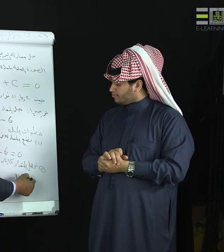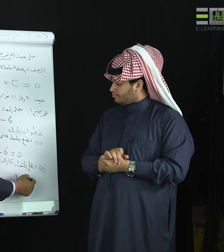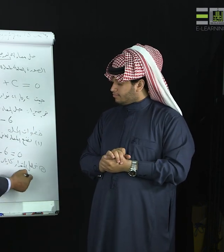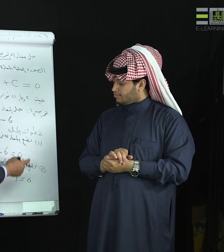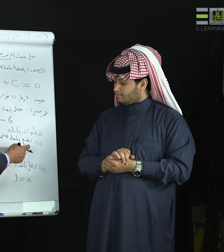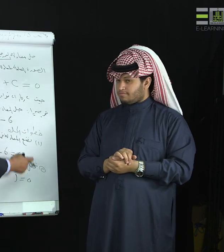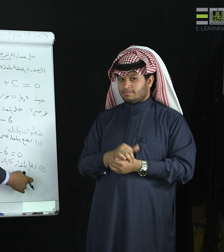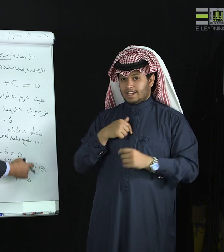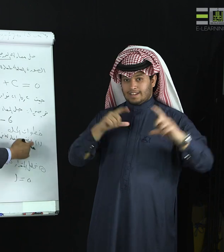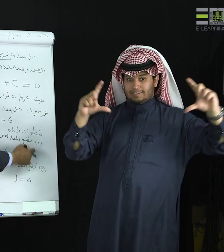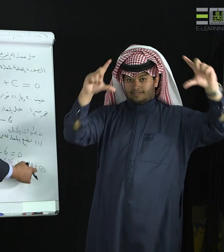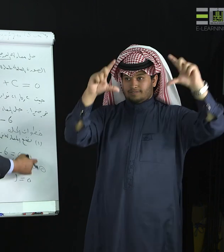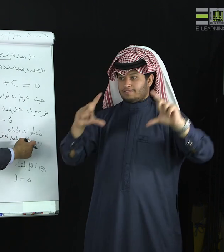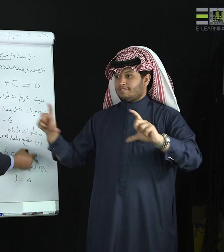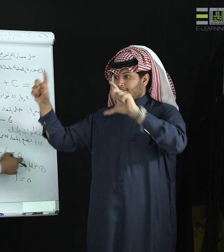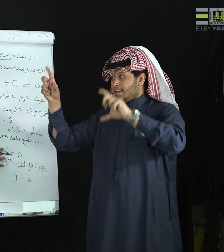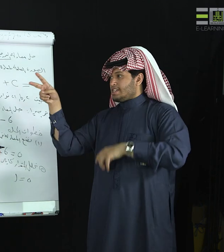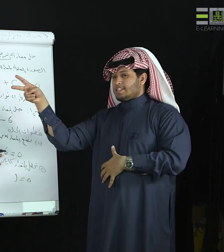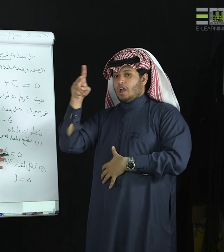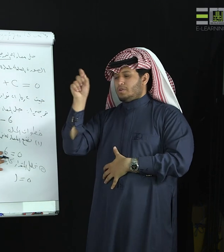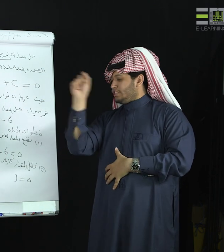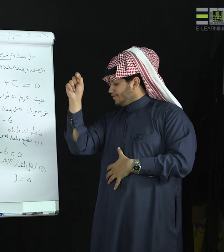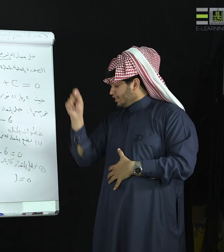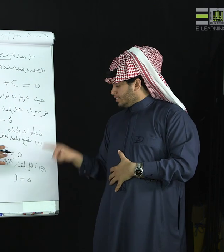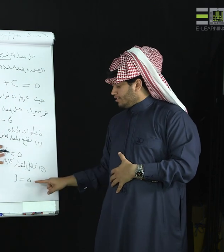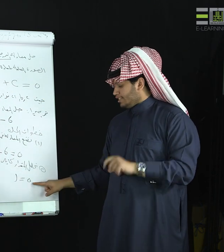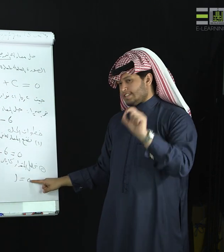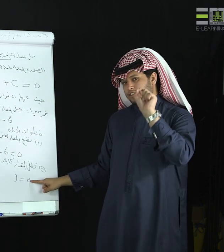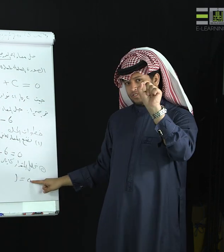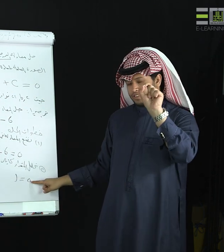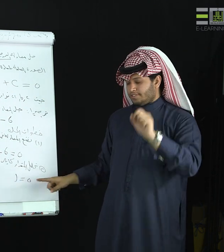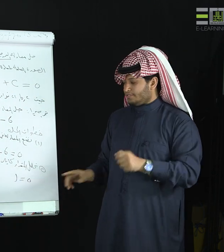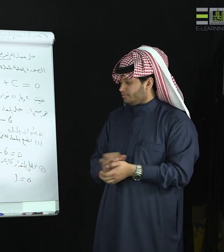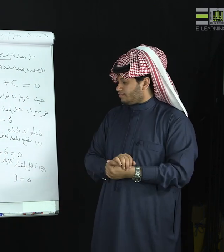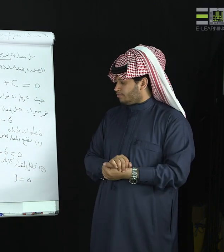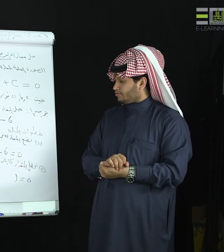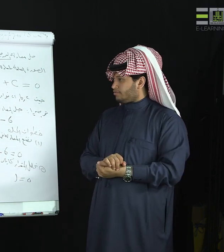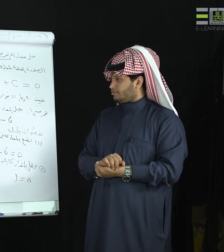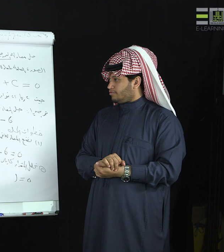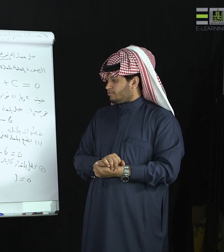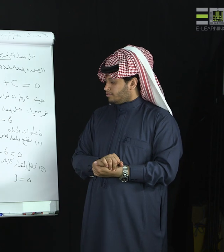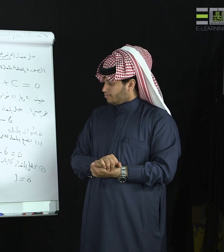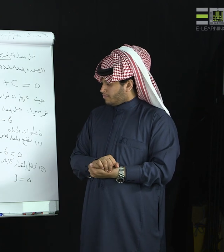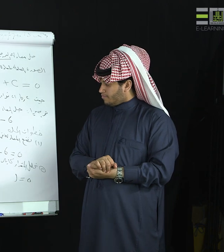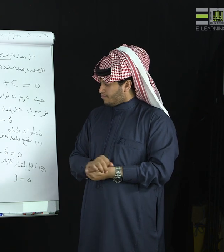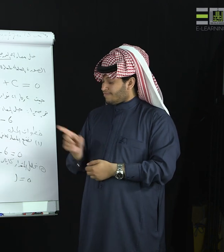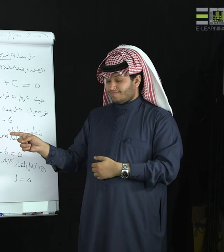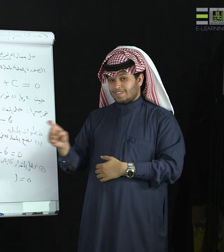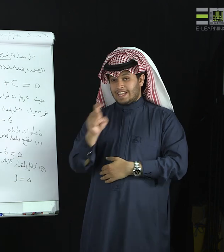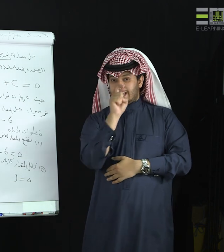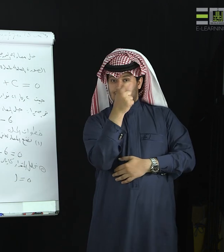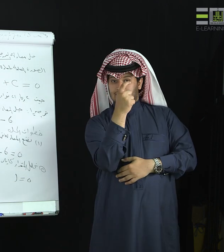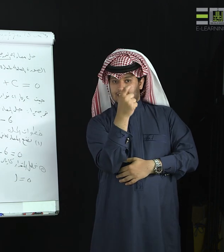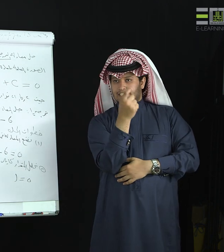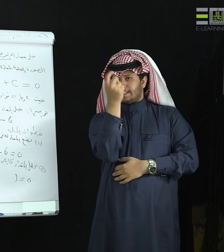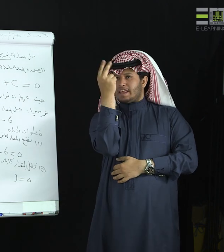ونقول يساوي صفر. يبقى انا مش هحلل الطرف اليمين ده، انا هحلل الطرف الايسر فقط. طيب، الx دي عبارة